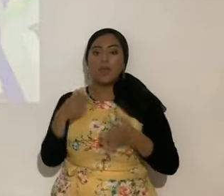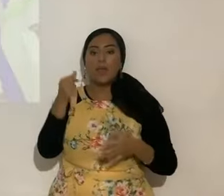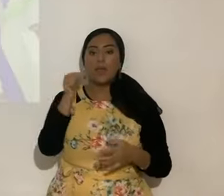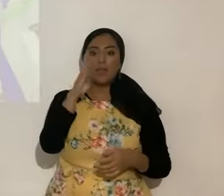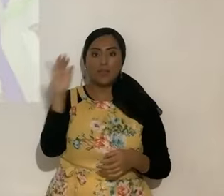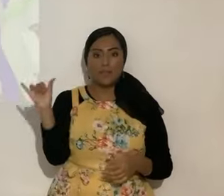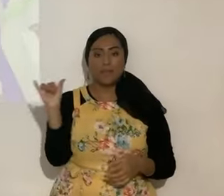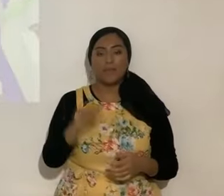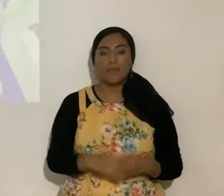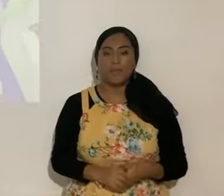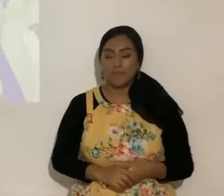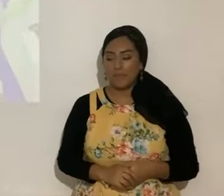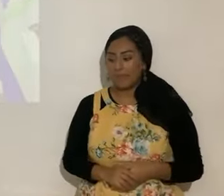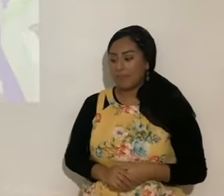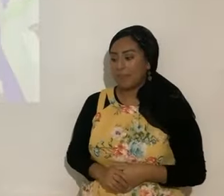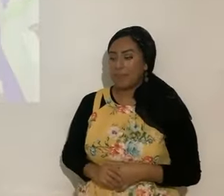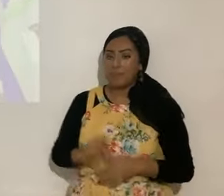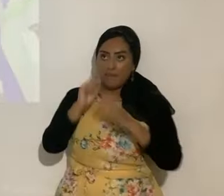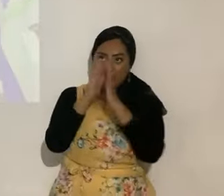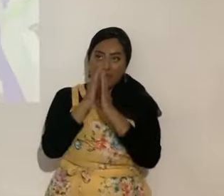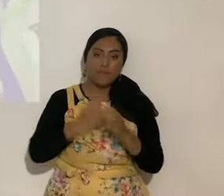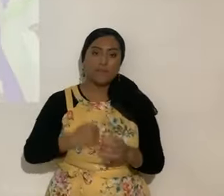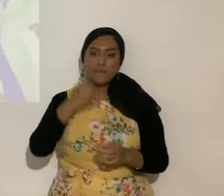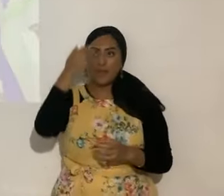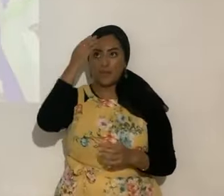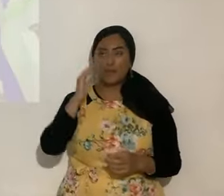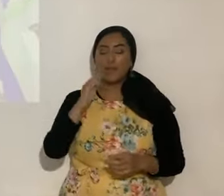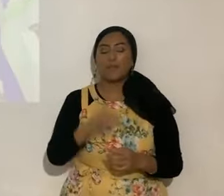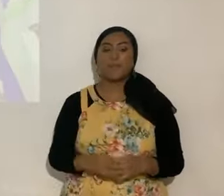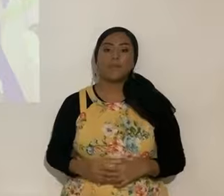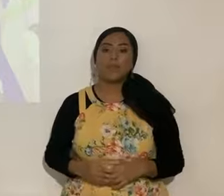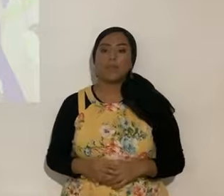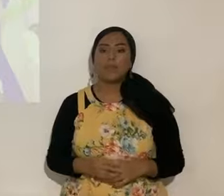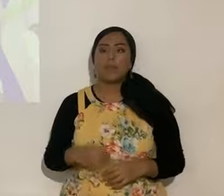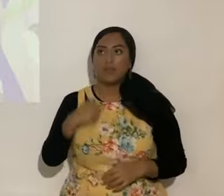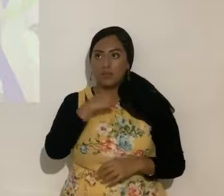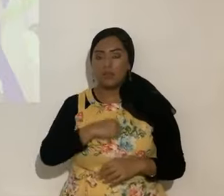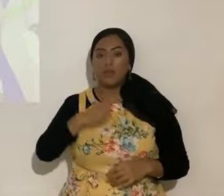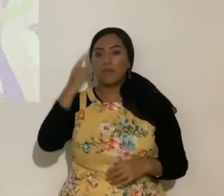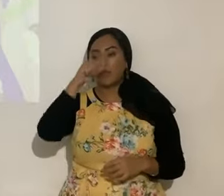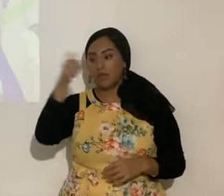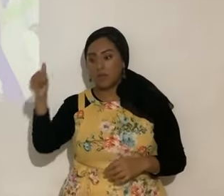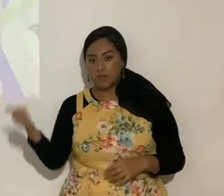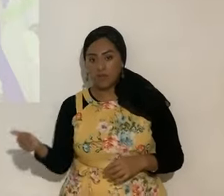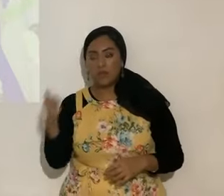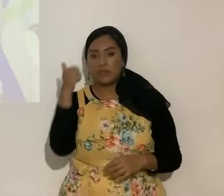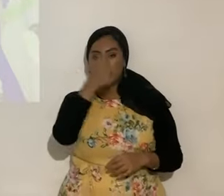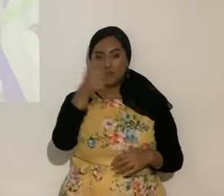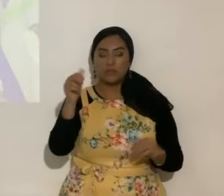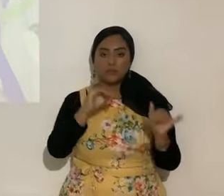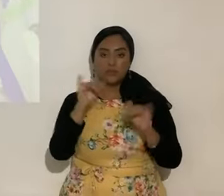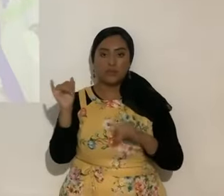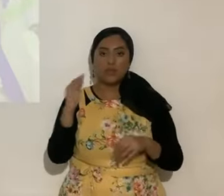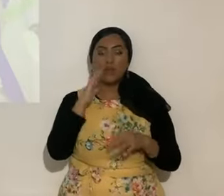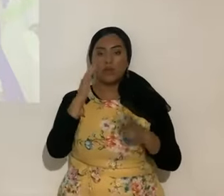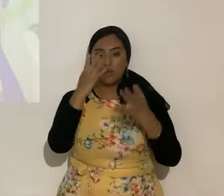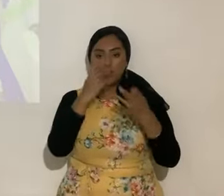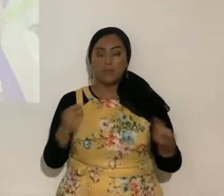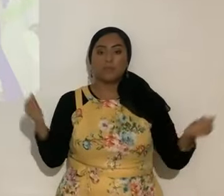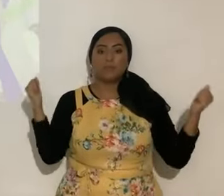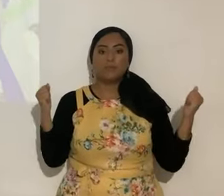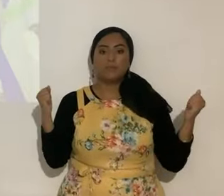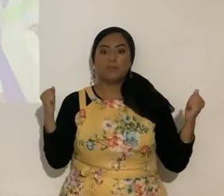Bueno, pídele perdón a Elohim, pídele perdón a los demás, y perdónate a ti mismo, y serás sanado,